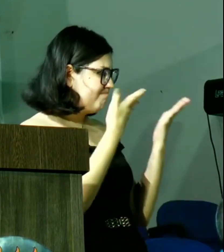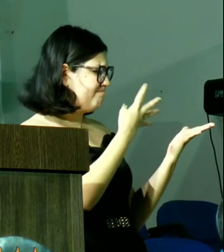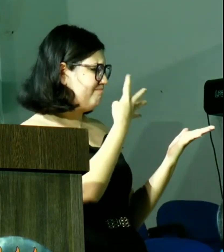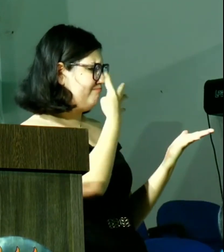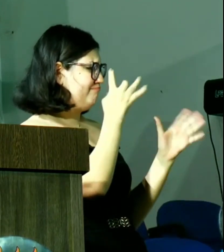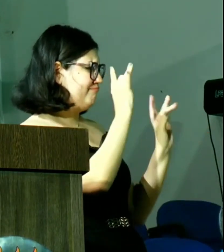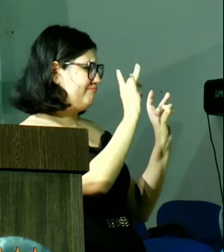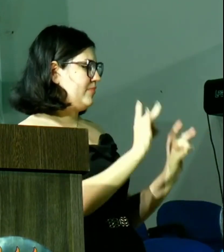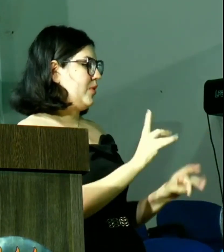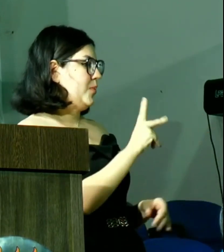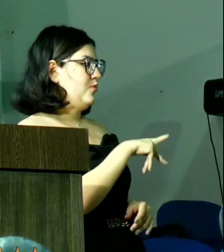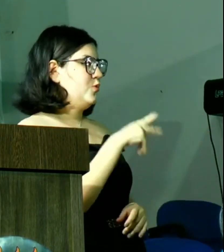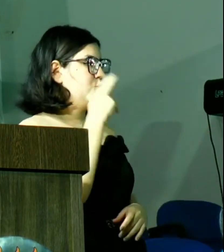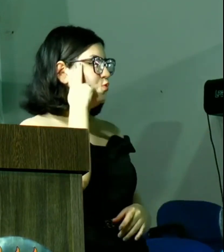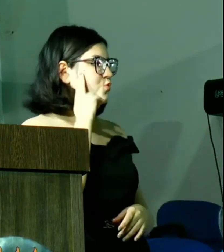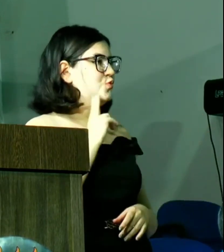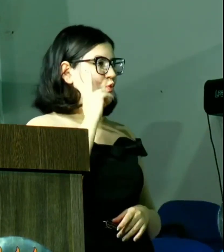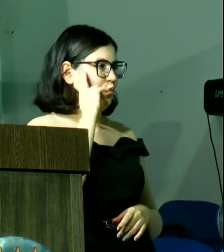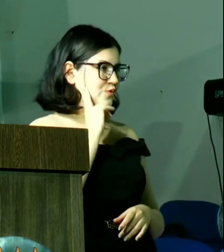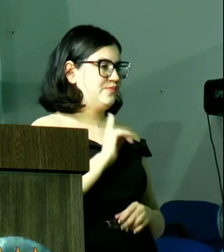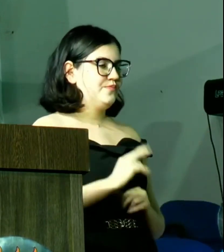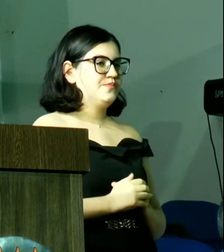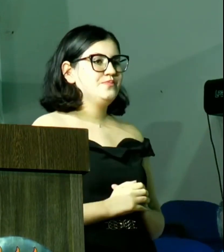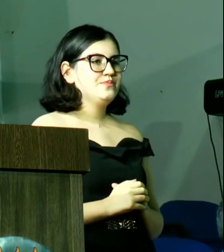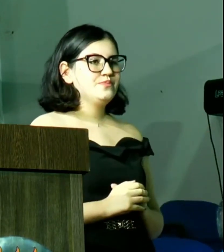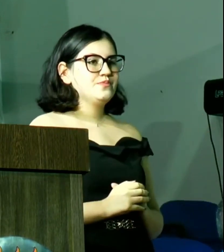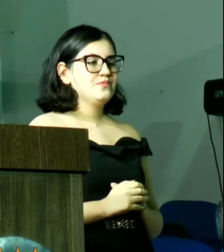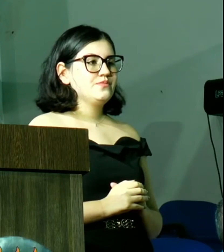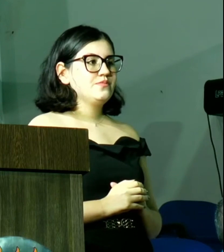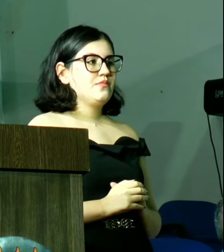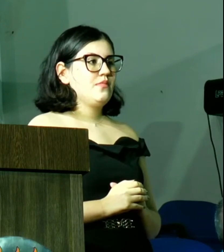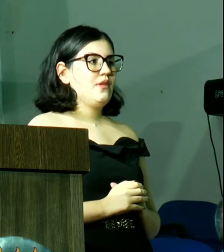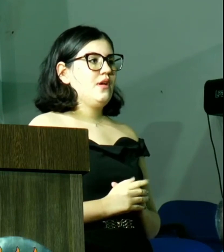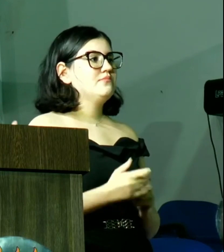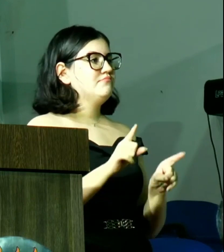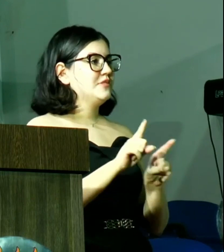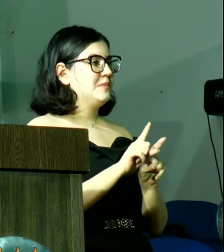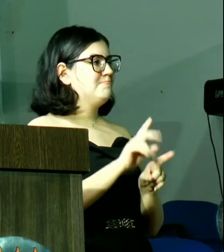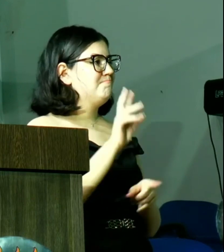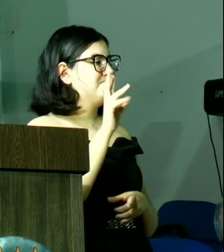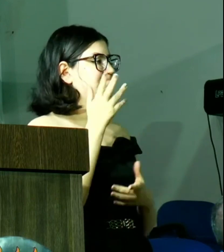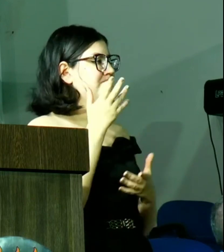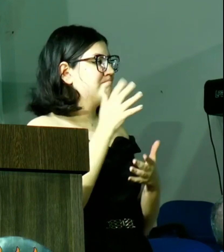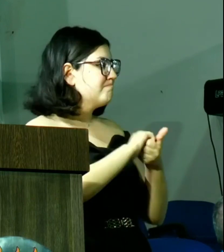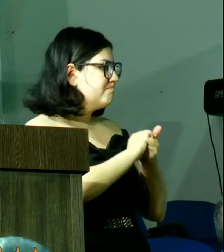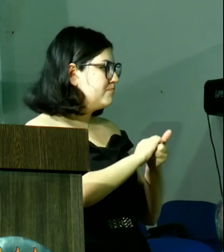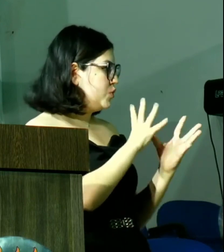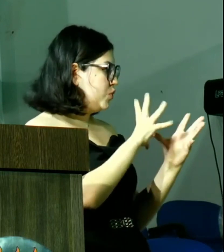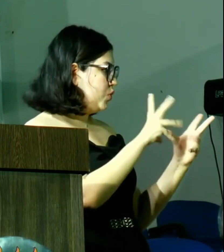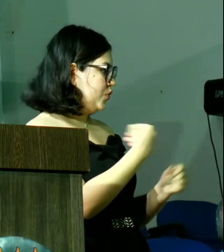professor Cláudio Luiz Silva de Almeida. Em seu nome, todos os que compõem a mesa.